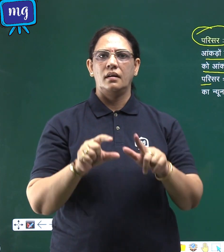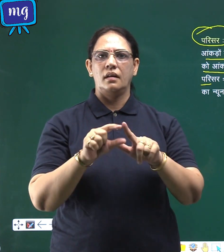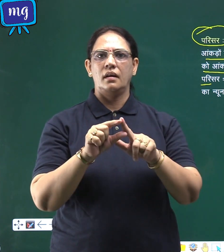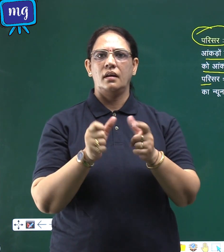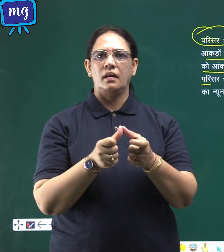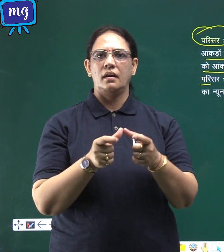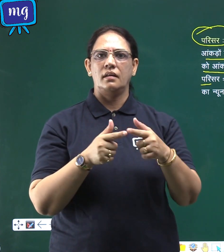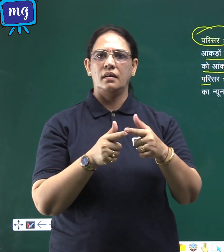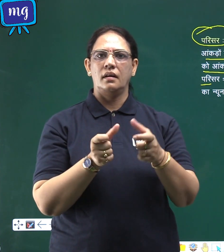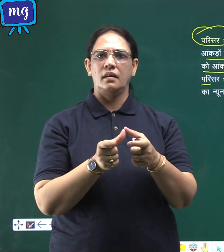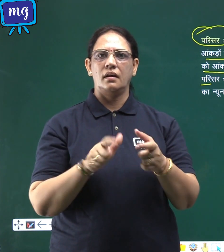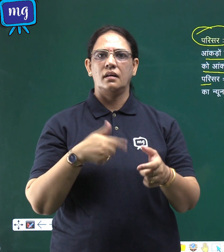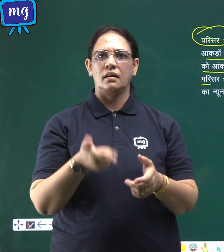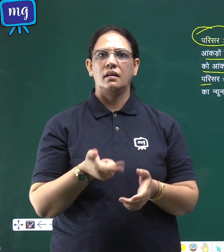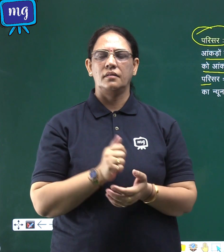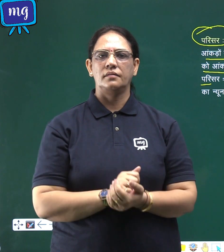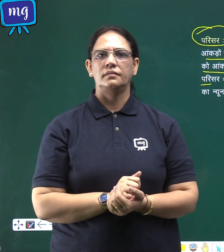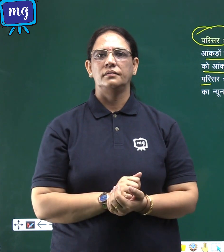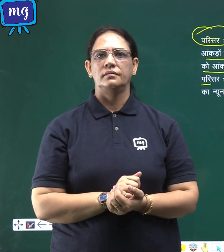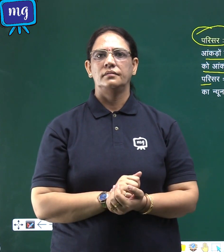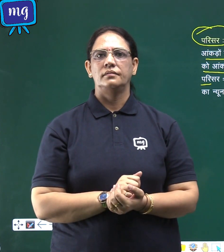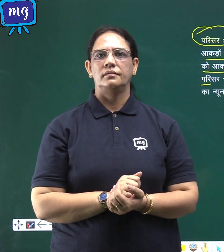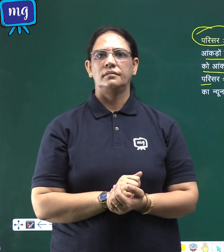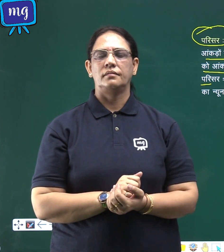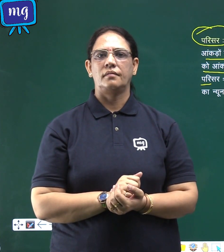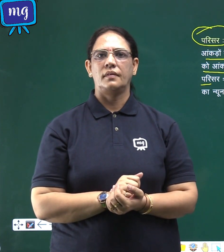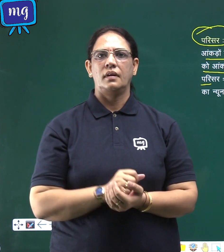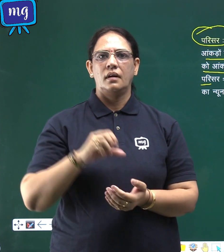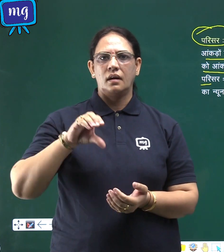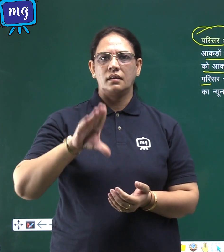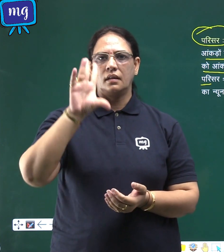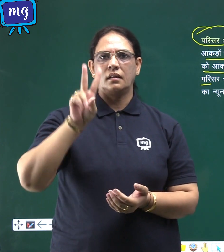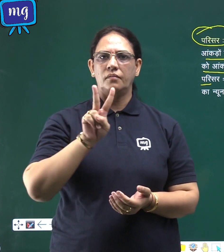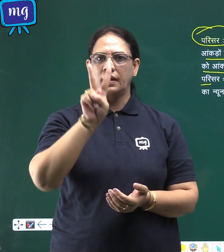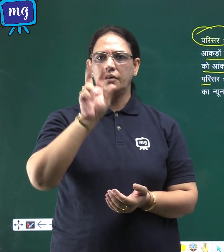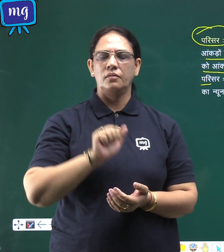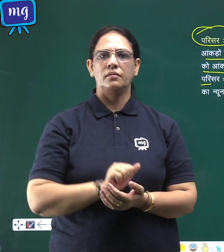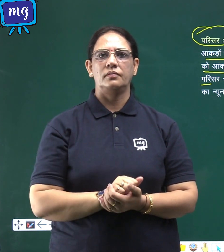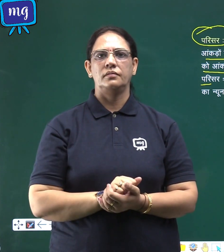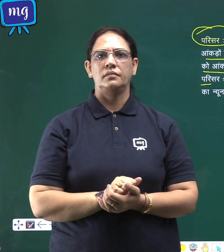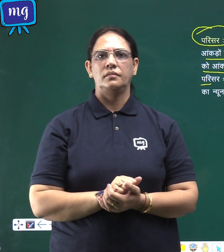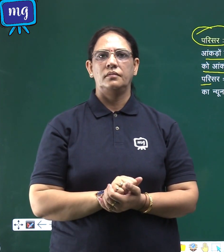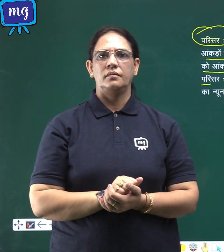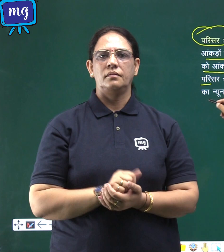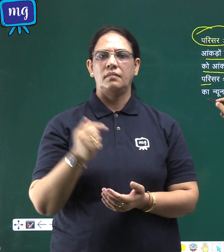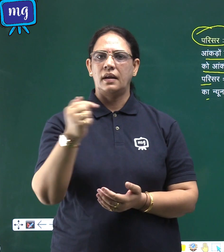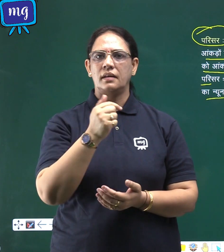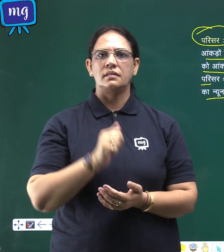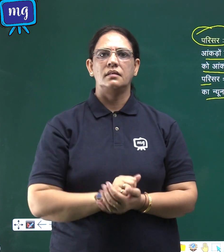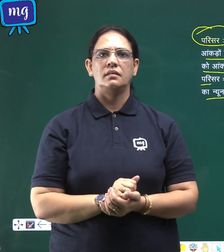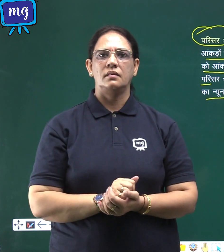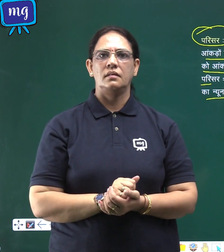अधिक्तम मान माइनस